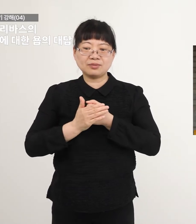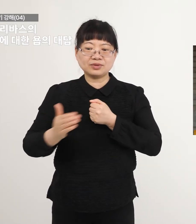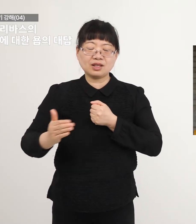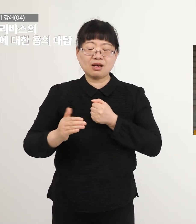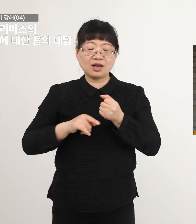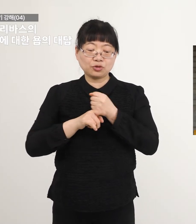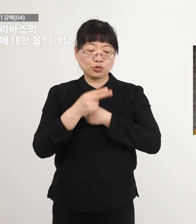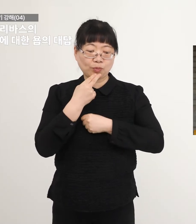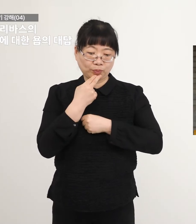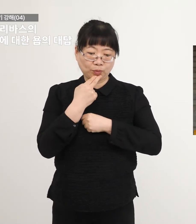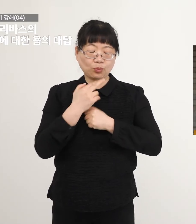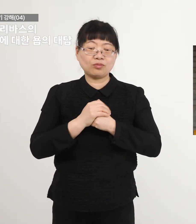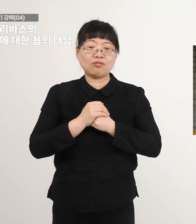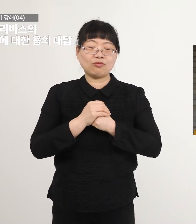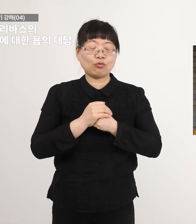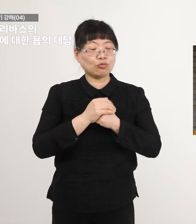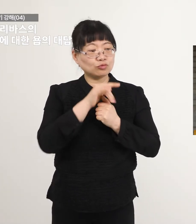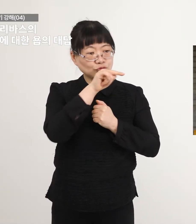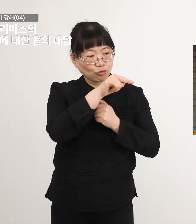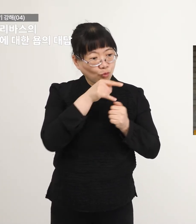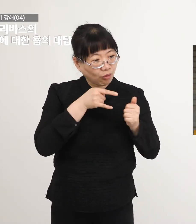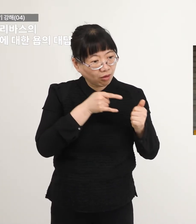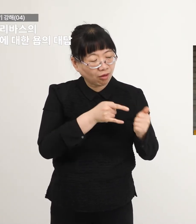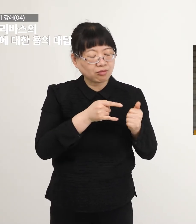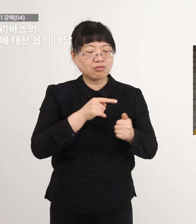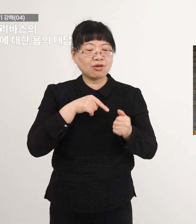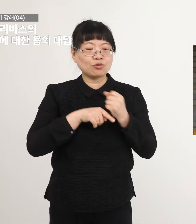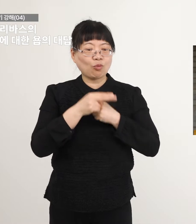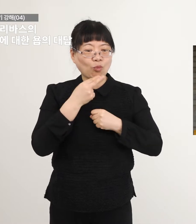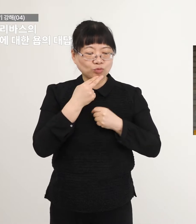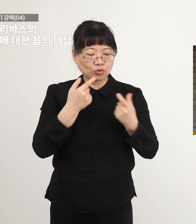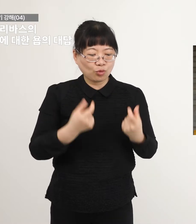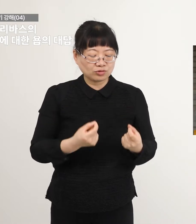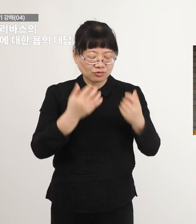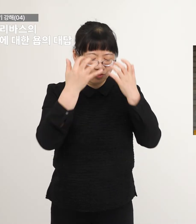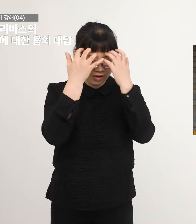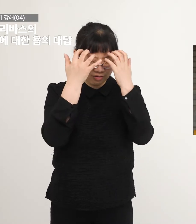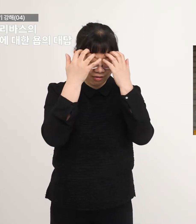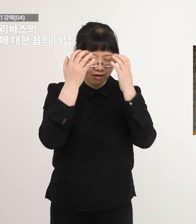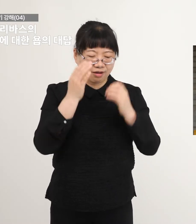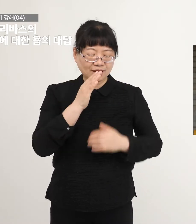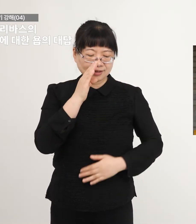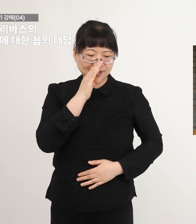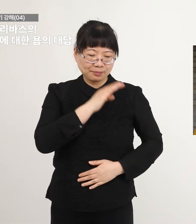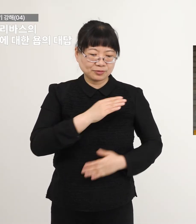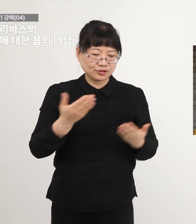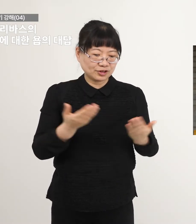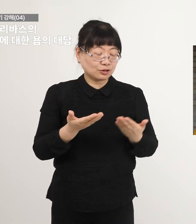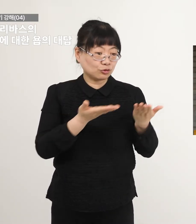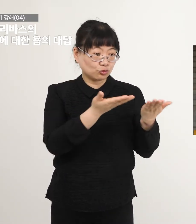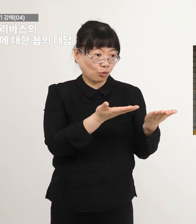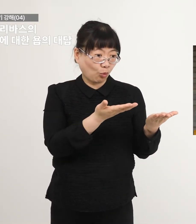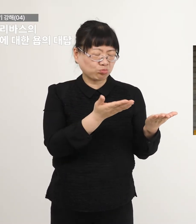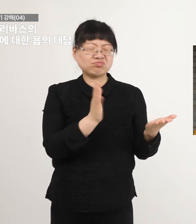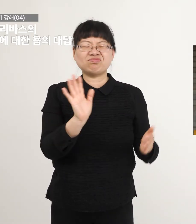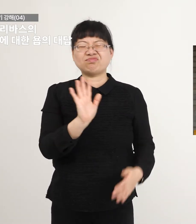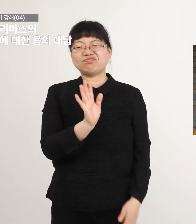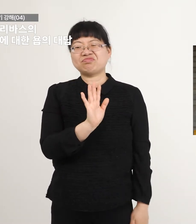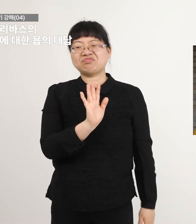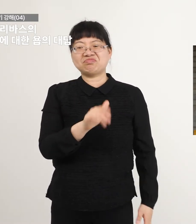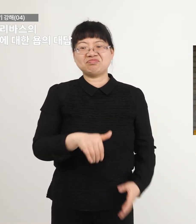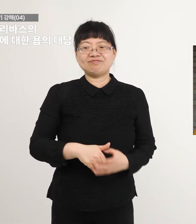이유 없이 너에게 까닭 없이 이런 환난과 재앙을 주시지는